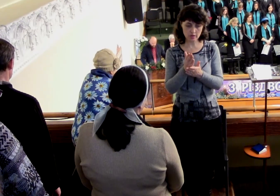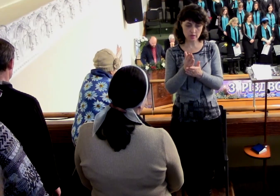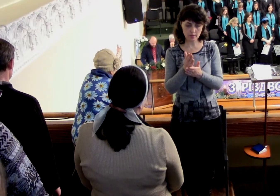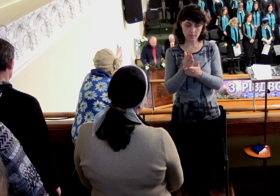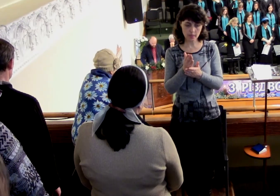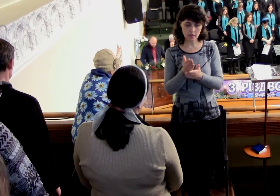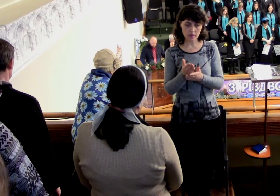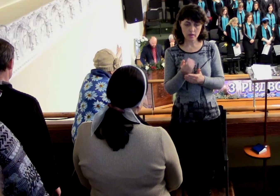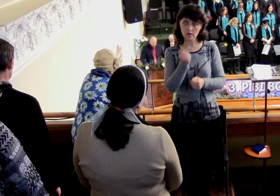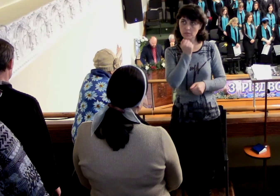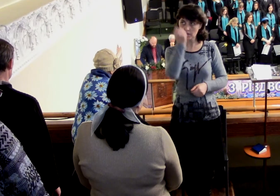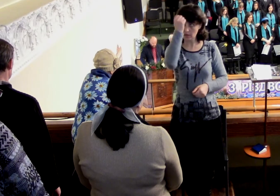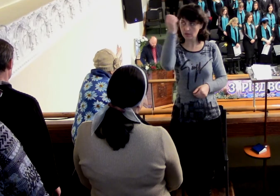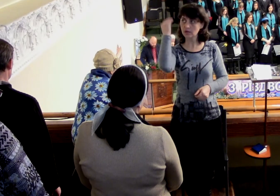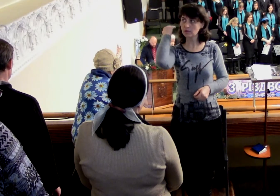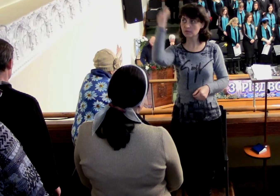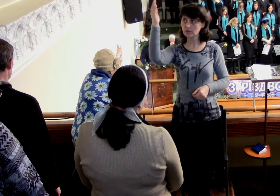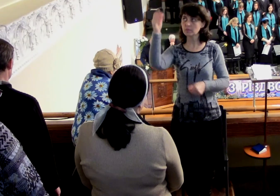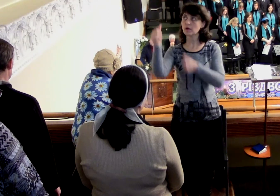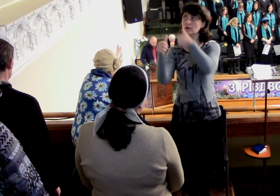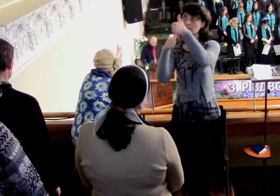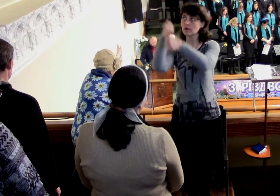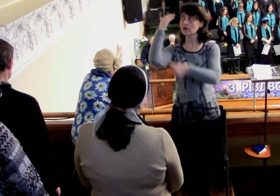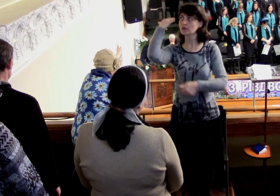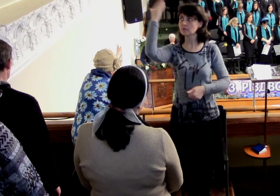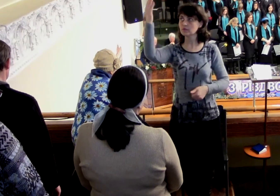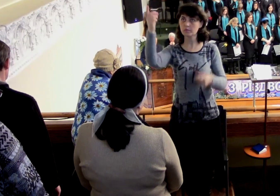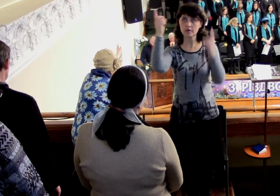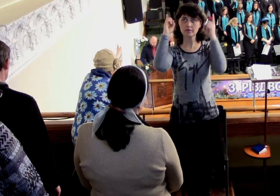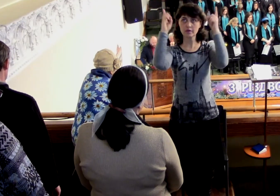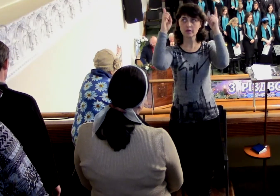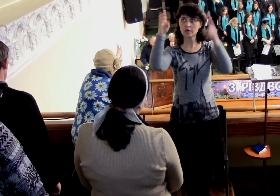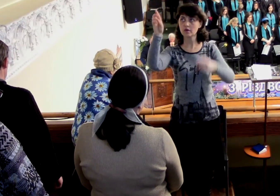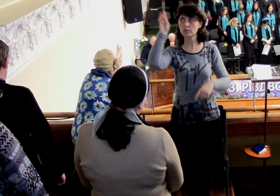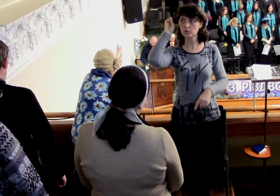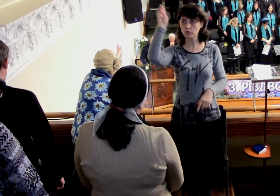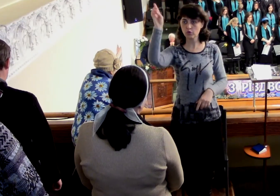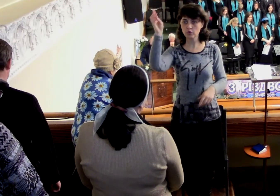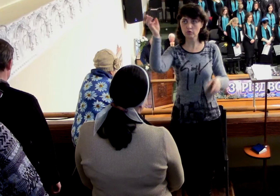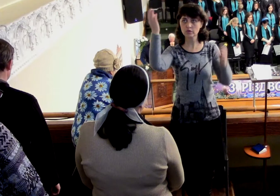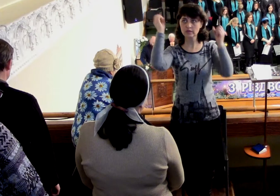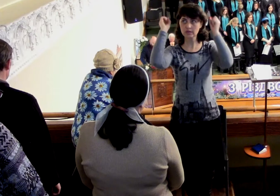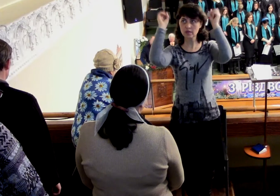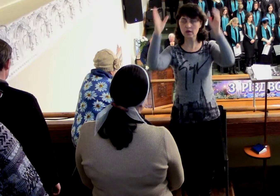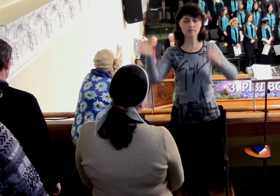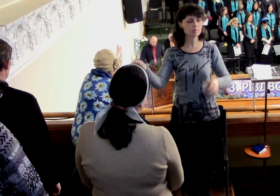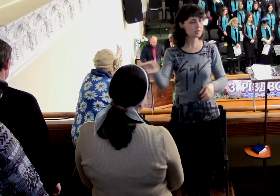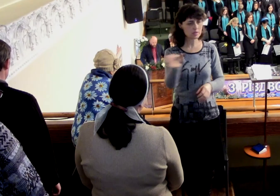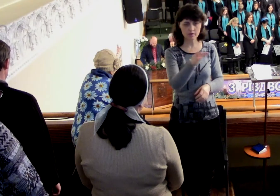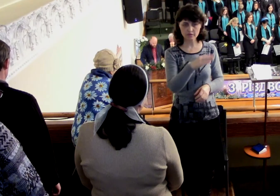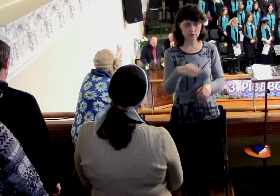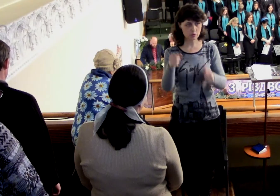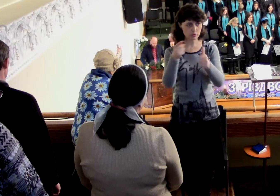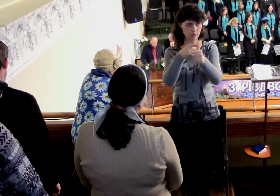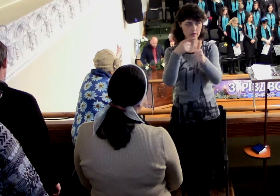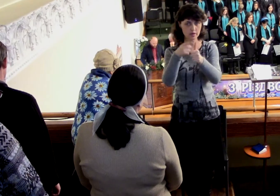возносим благодарность сердец наших Тебе, великому Богу. И за все мы Тебя славим, благодарим. Молим Тебя во имя